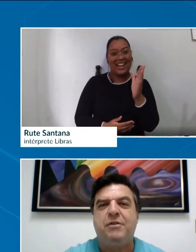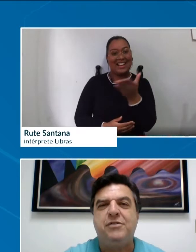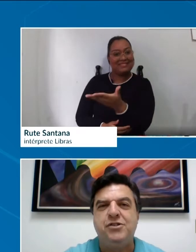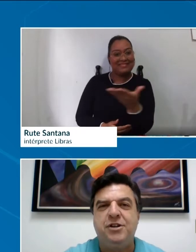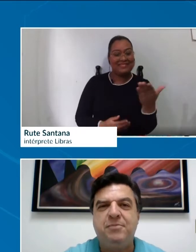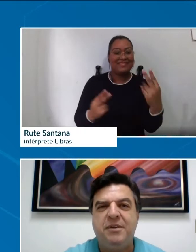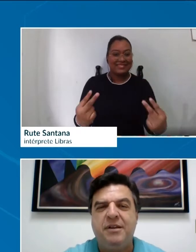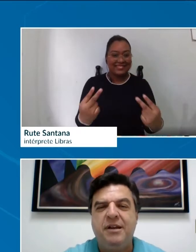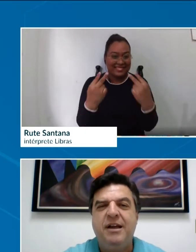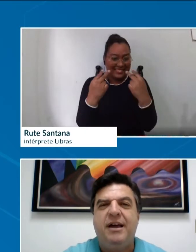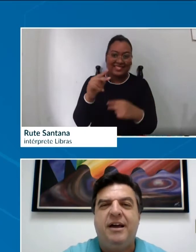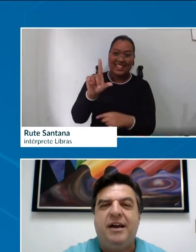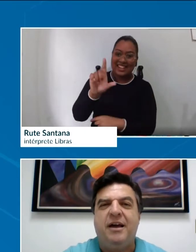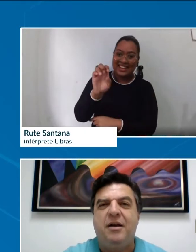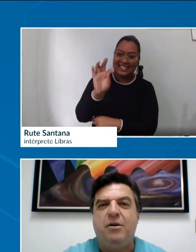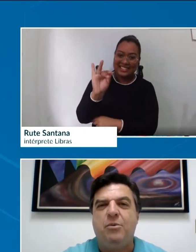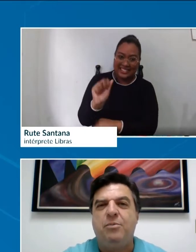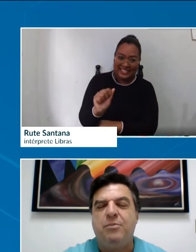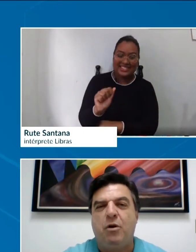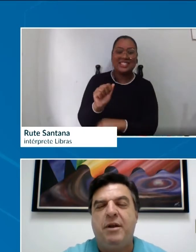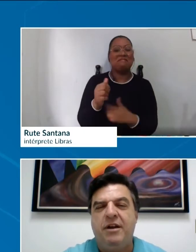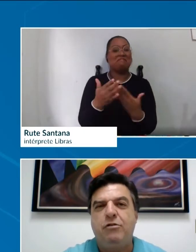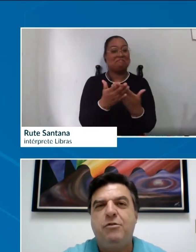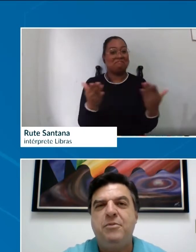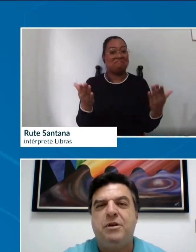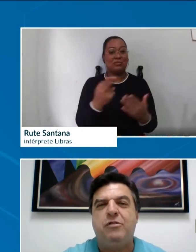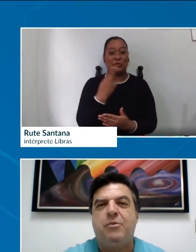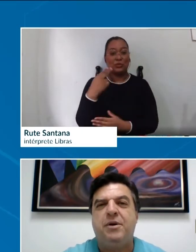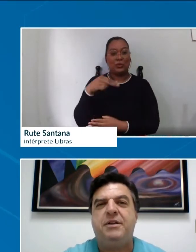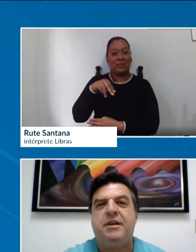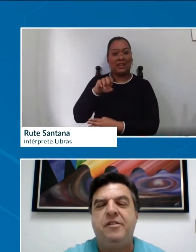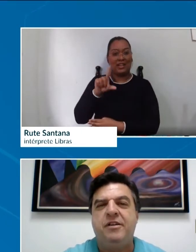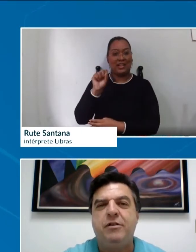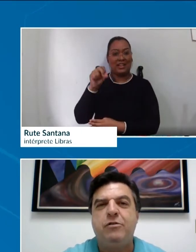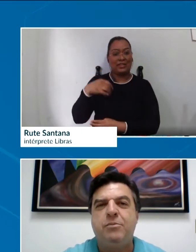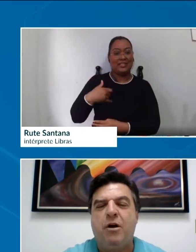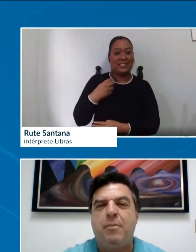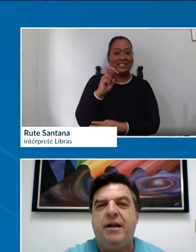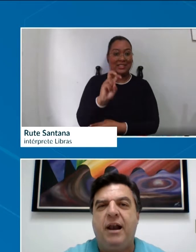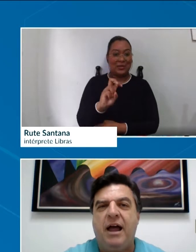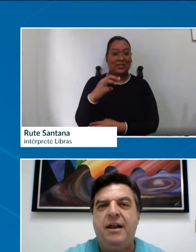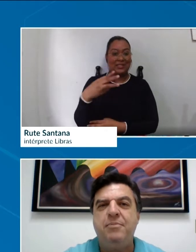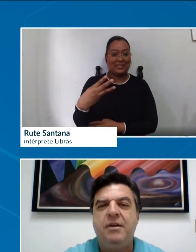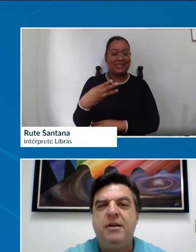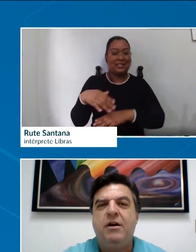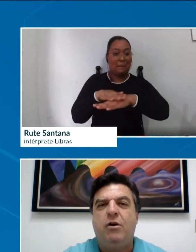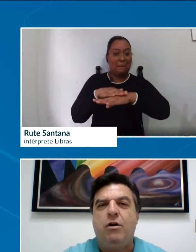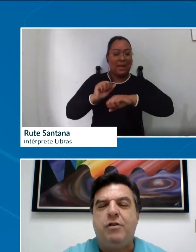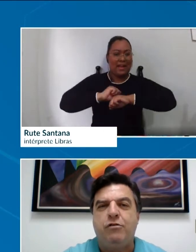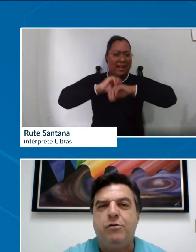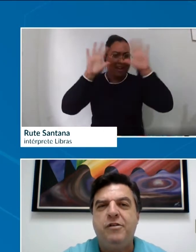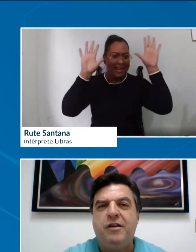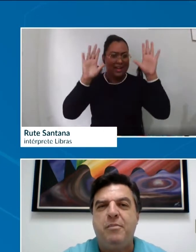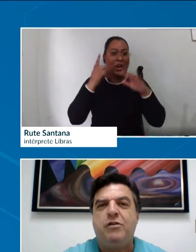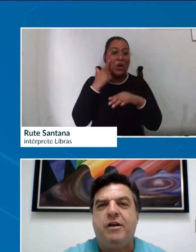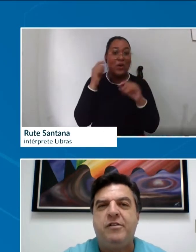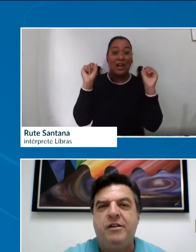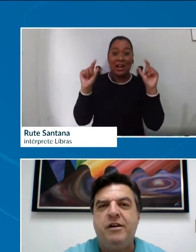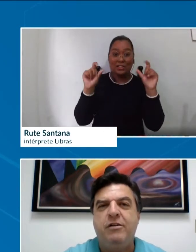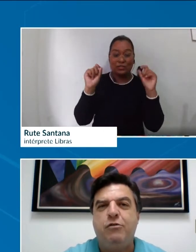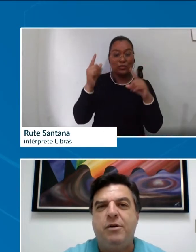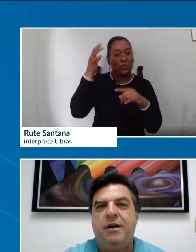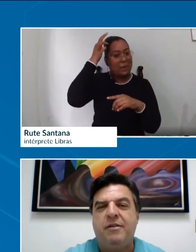acompanhando a TV UFG. Meu nome é Nelson, eu tenho 53 anos, tenho uma pele clara, olhos azuis,